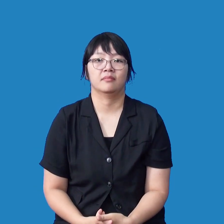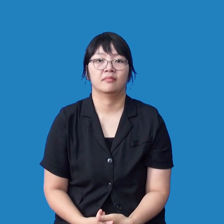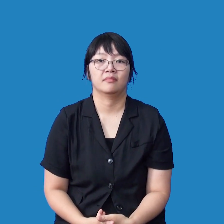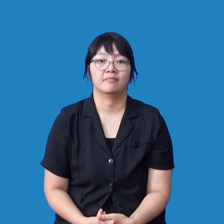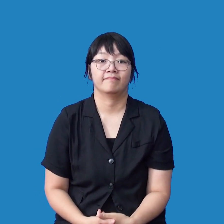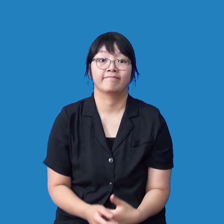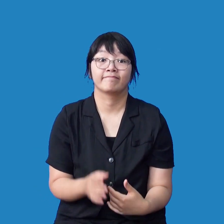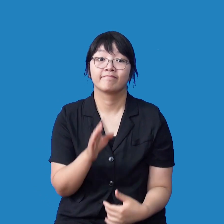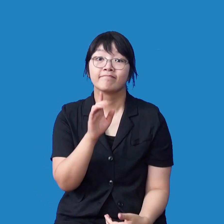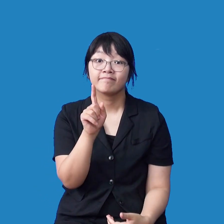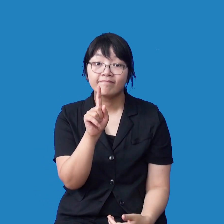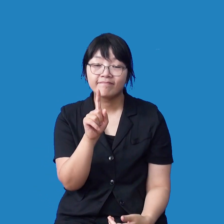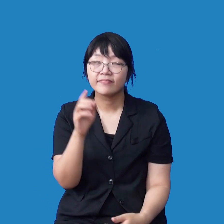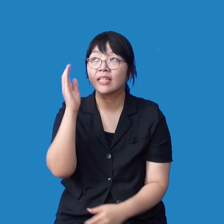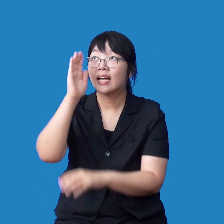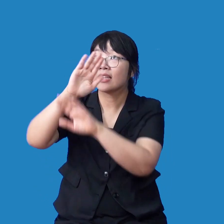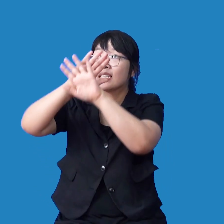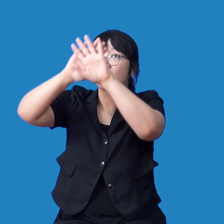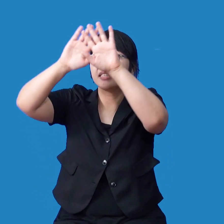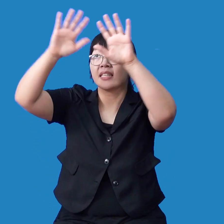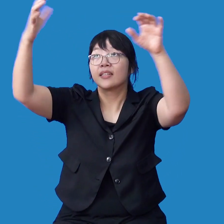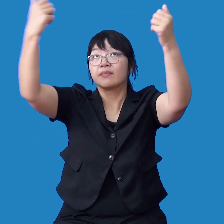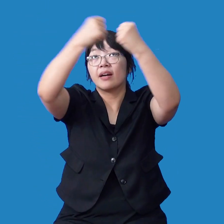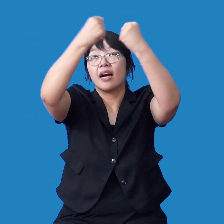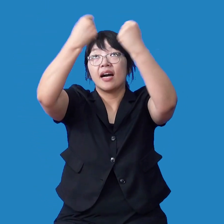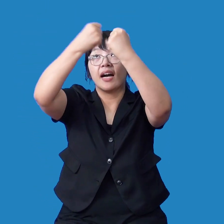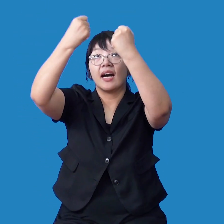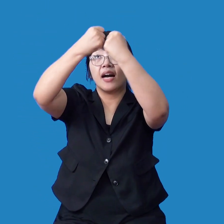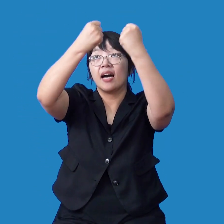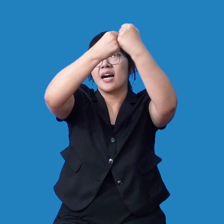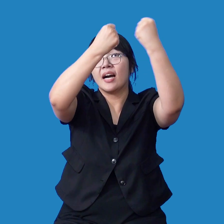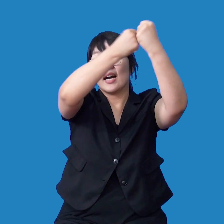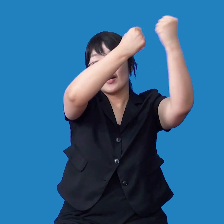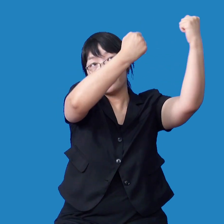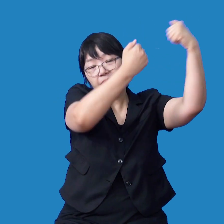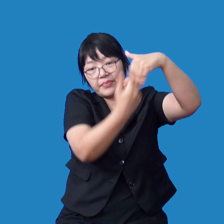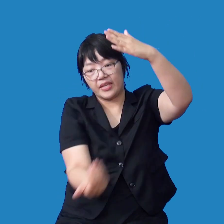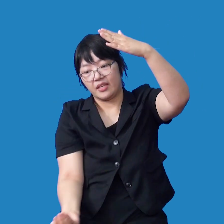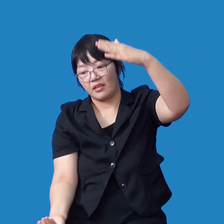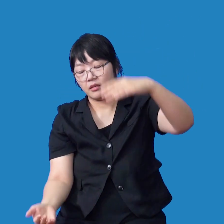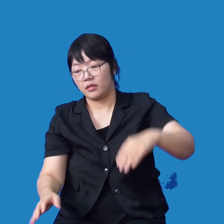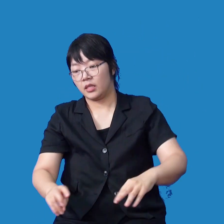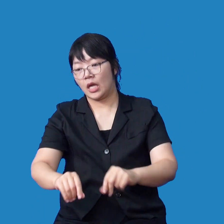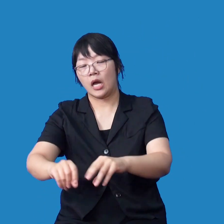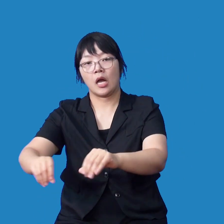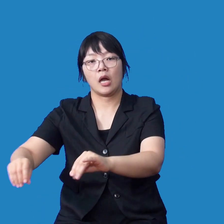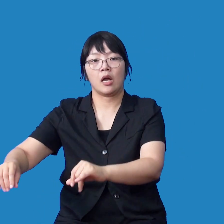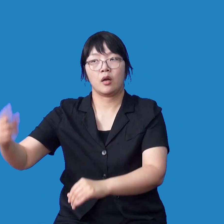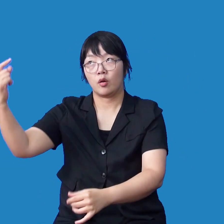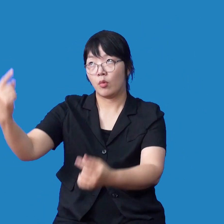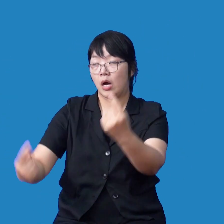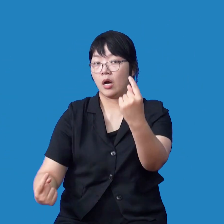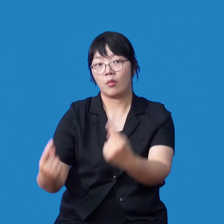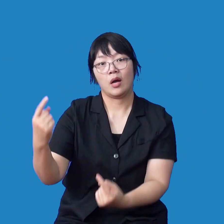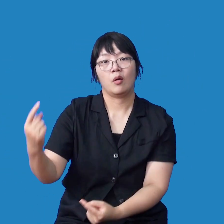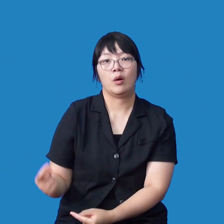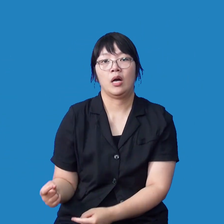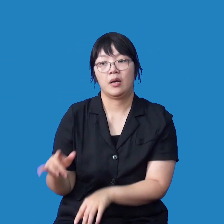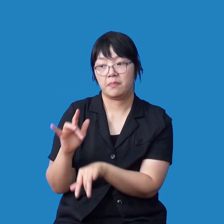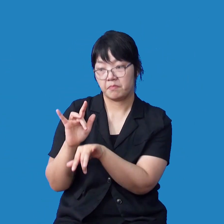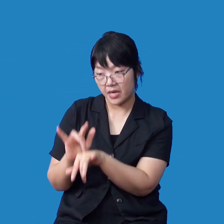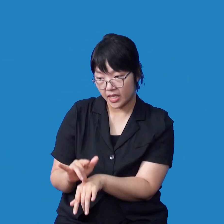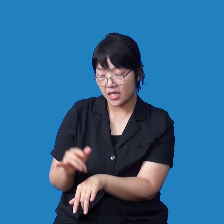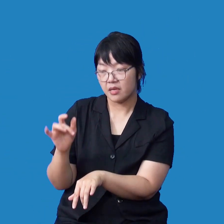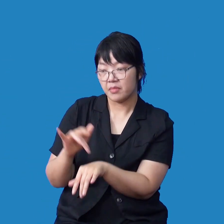근데 사탄이 이 하늘에서 내어 쫓겼다는 것이에요. 땅으로 왔다는 것입니다. 마귀와 마귀를 따르는